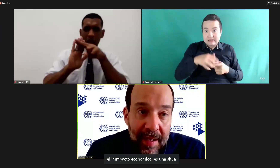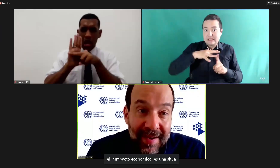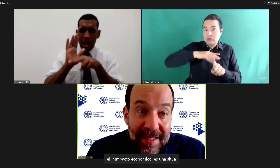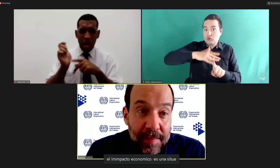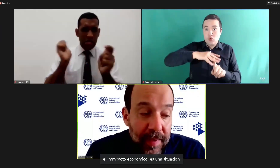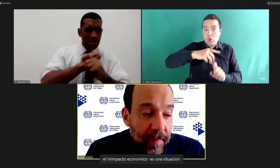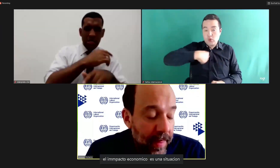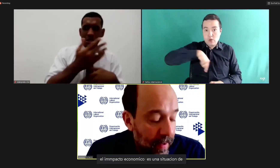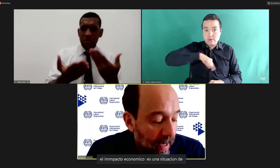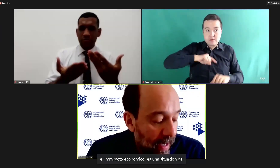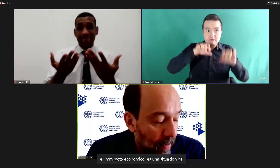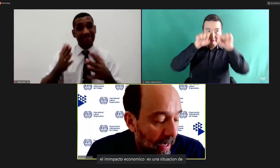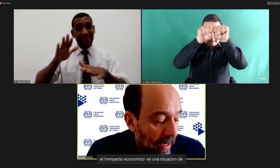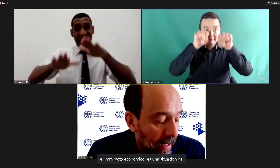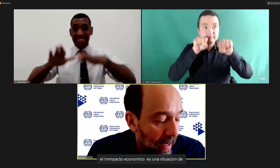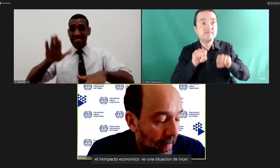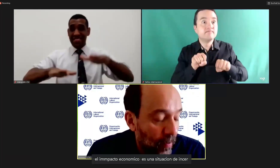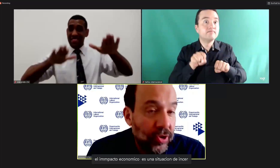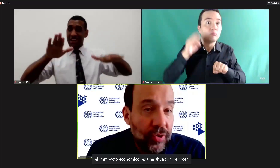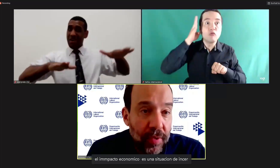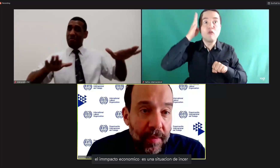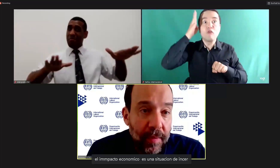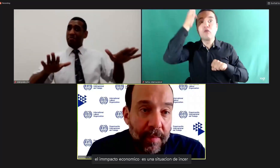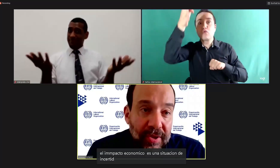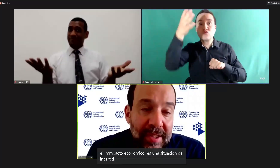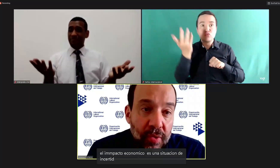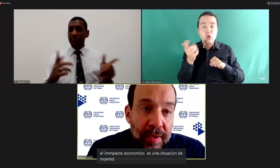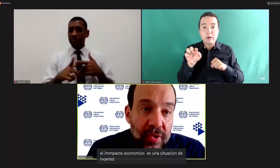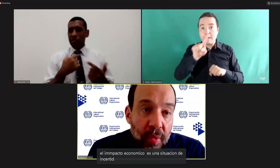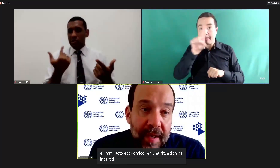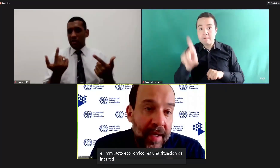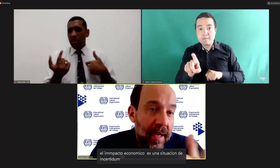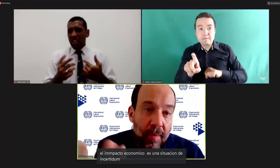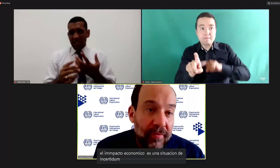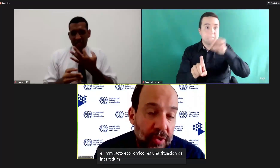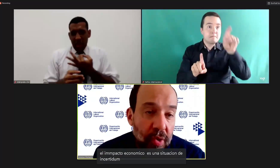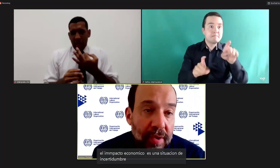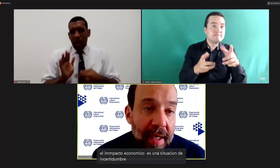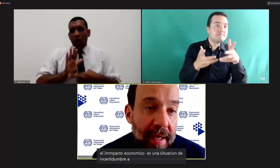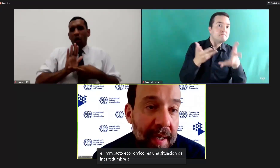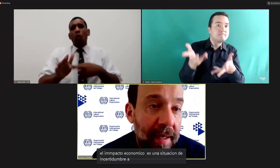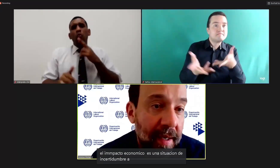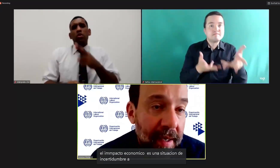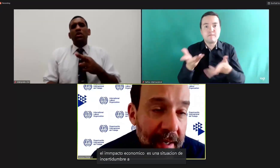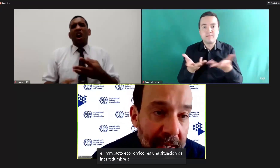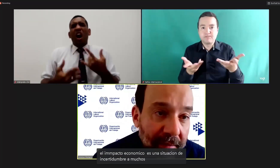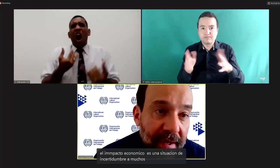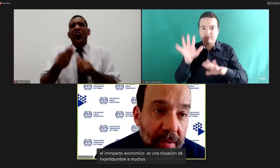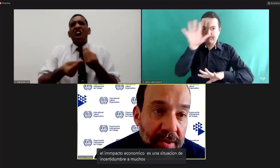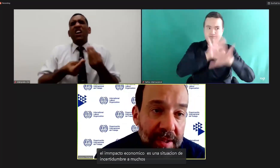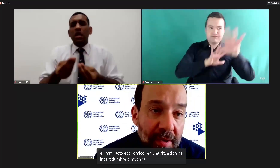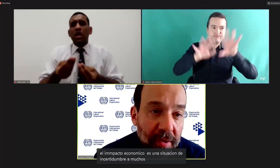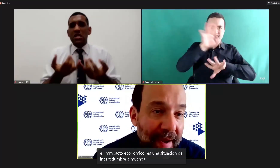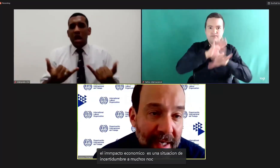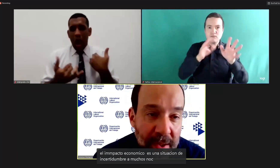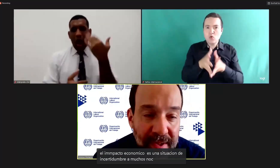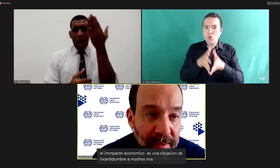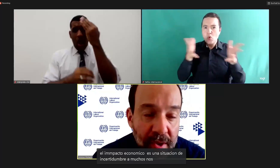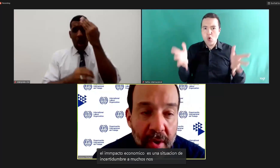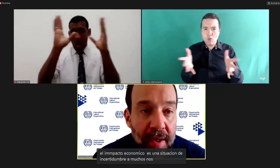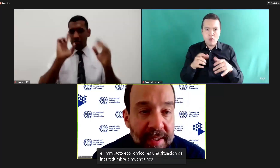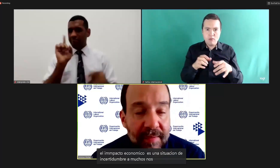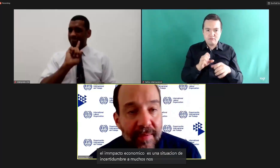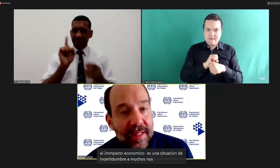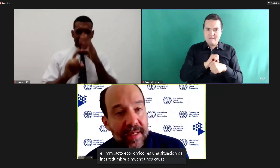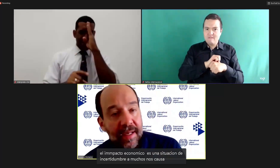porque la verdad es hay mucha incertidumbre sobre cómo funciona el virus, los mecanismos